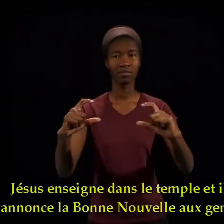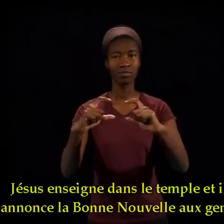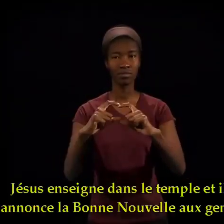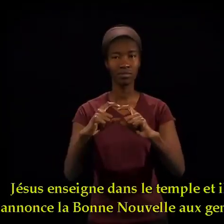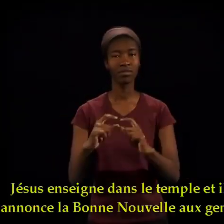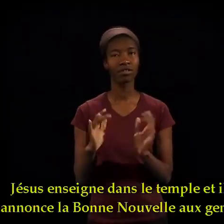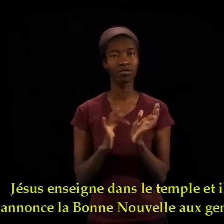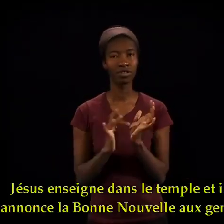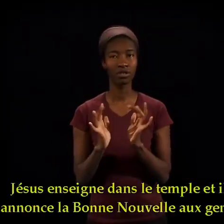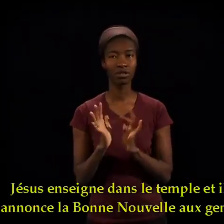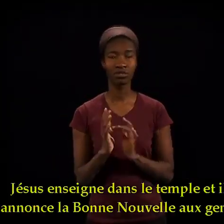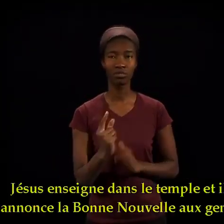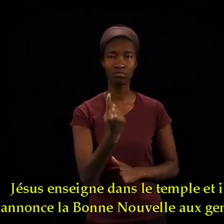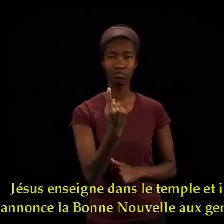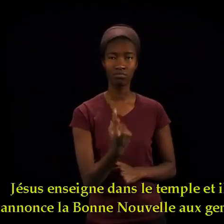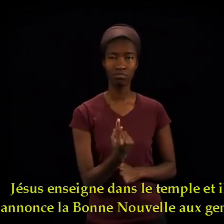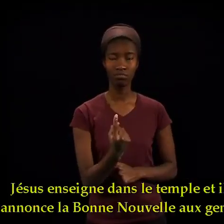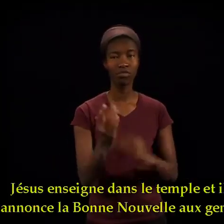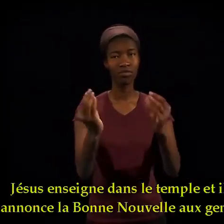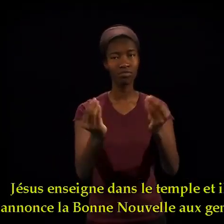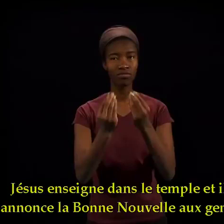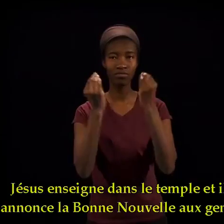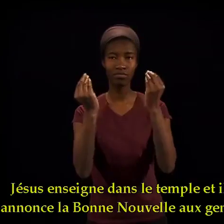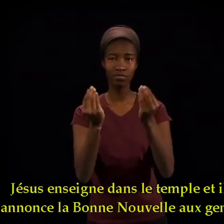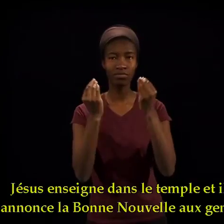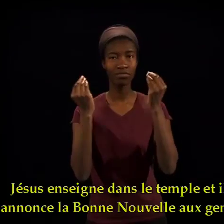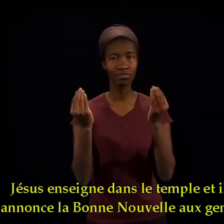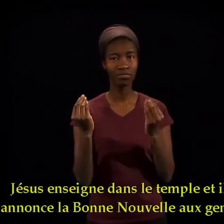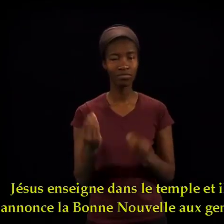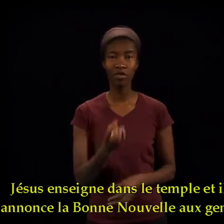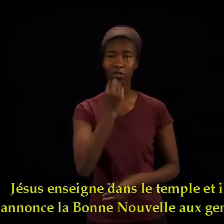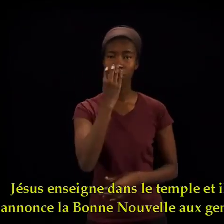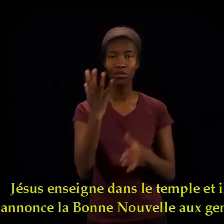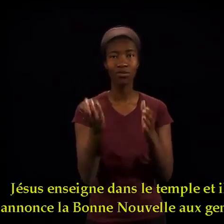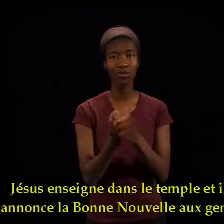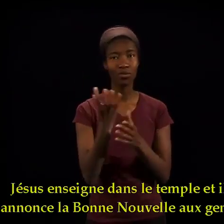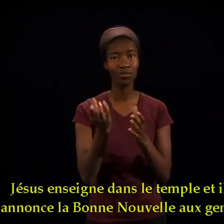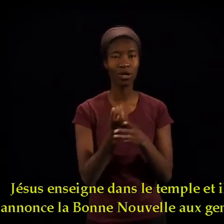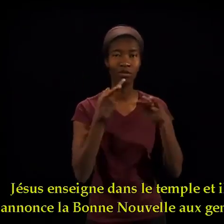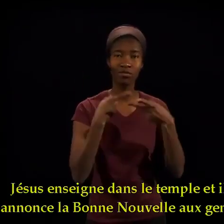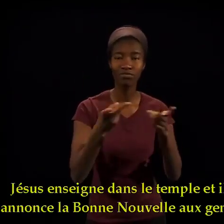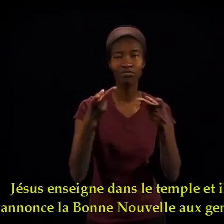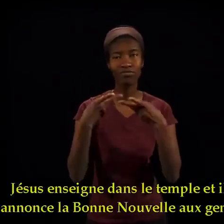Jésus enseigne dans le temple et il annonce la bonne nouvelle aux gens.